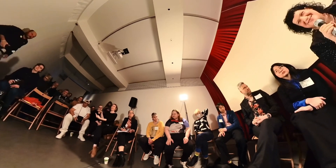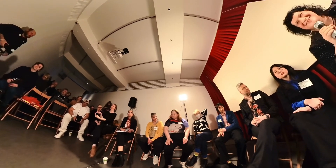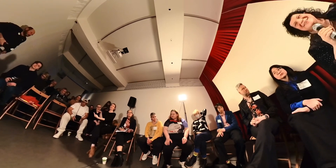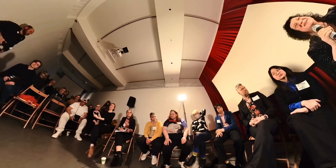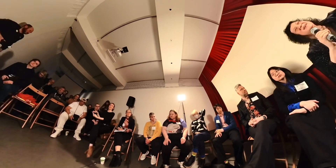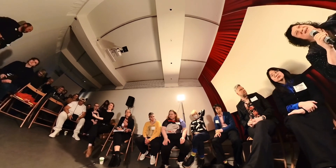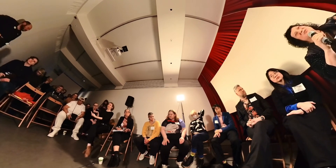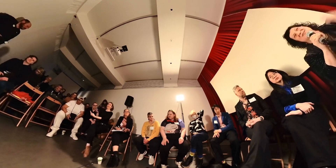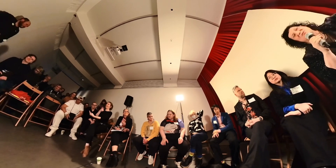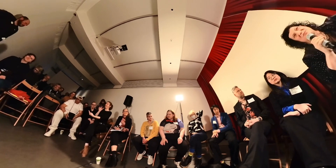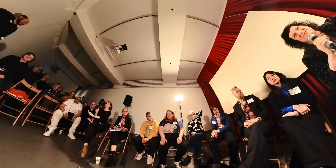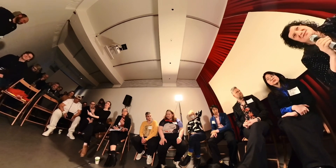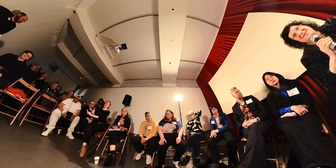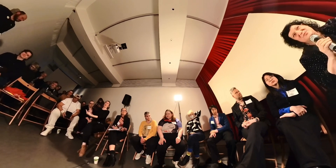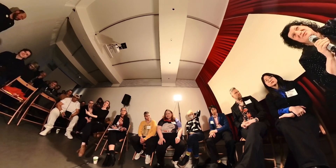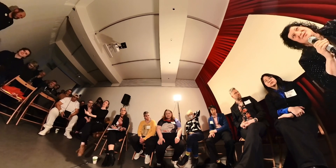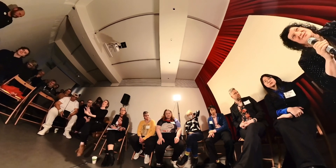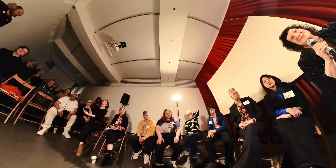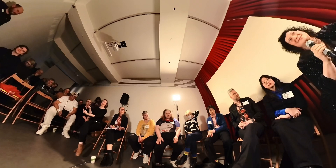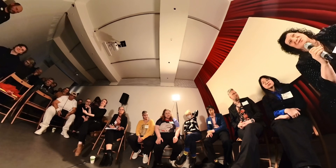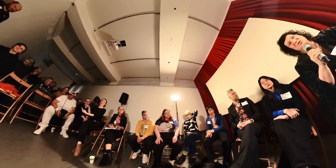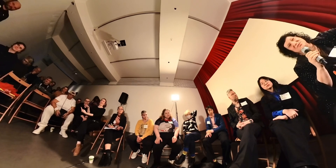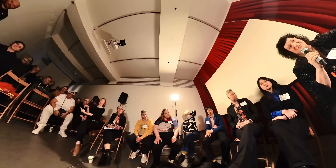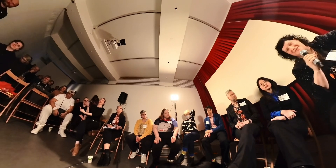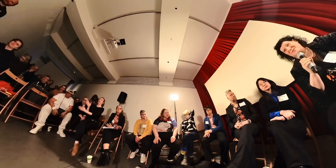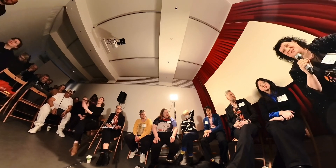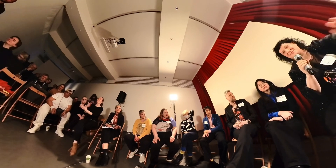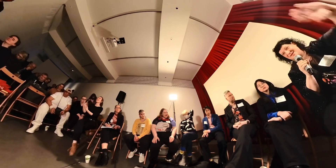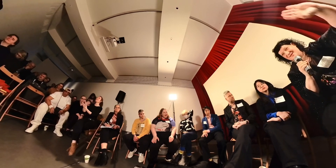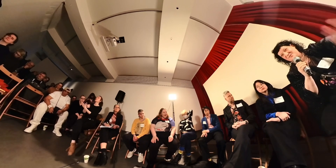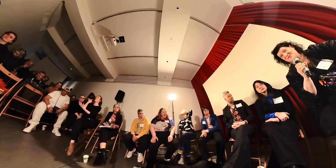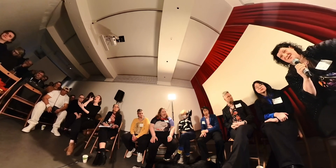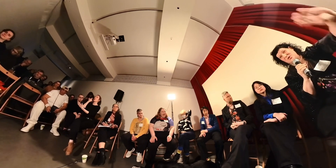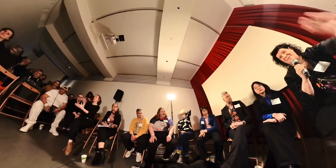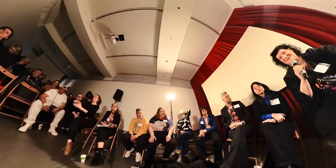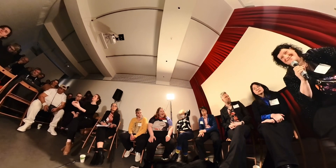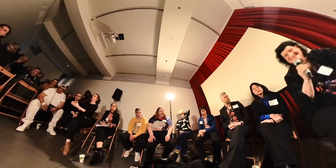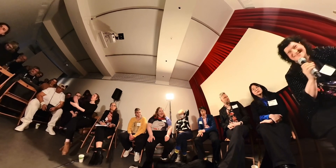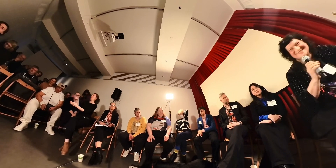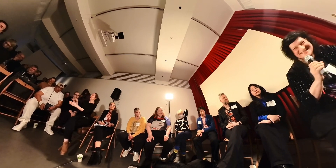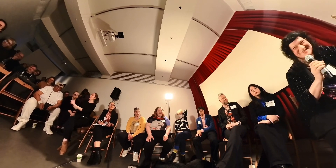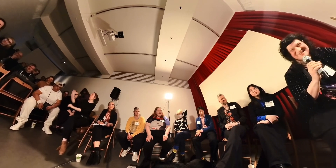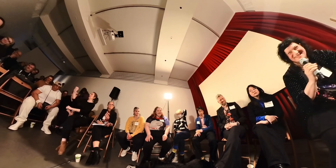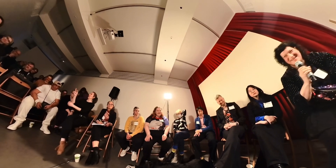to všechno zlé. Alebo tak si urobte výstavu prostě s neziskovkou, my vám dáme nějaké prostě rolapy.